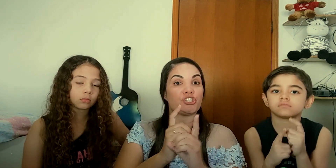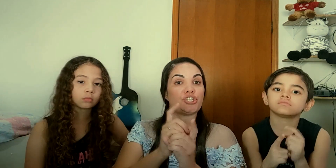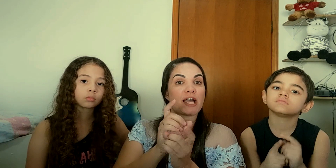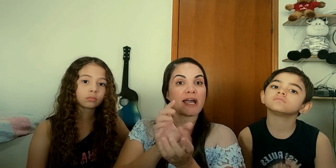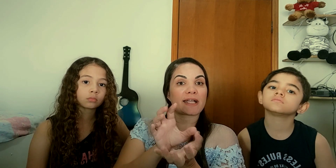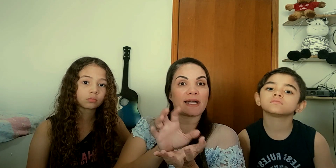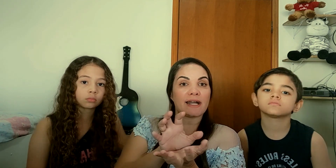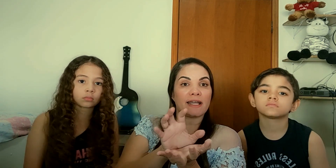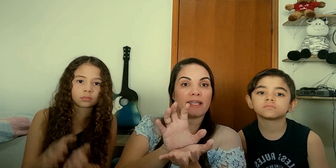Jacaré.